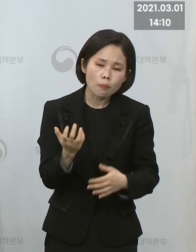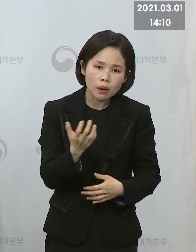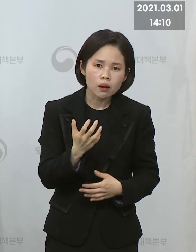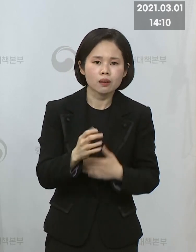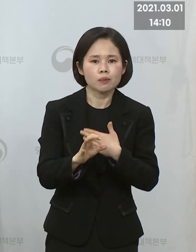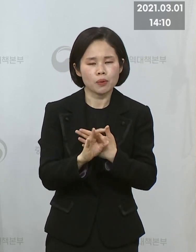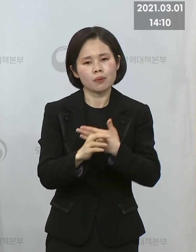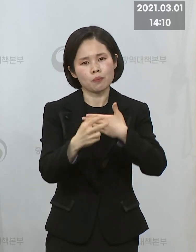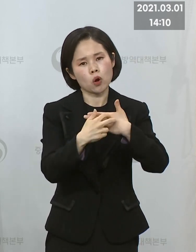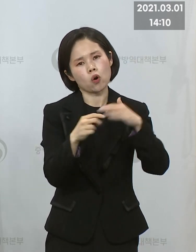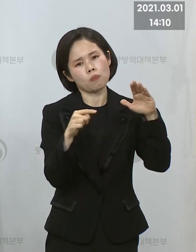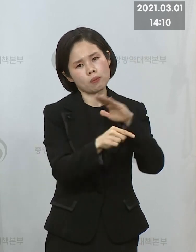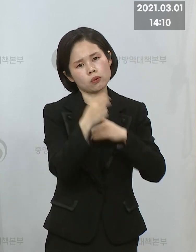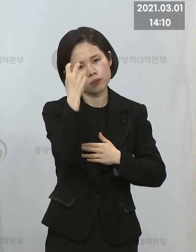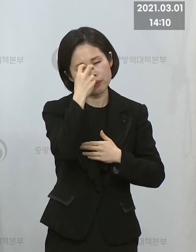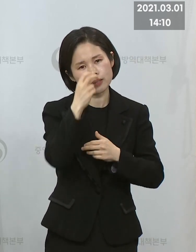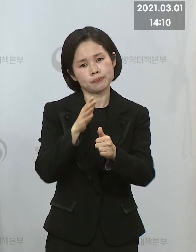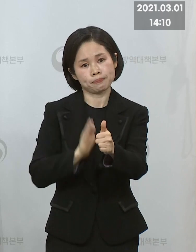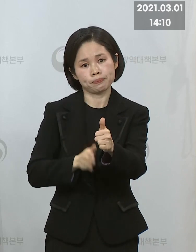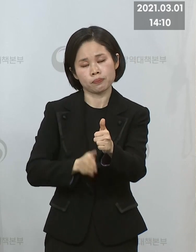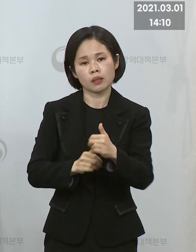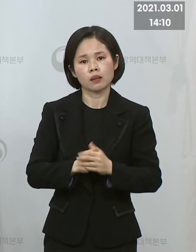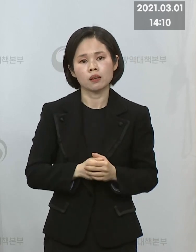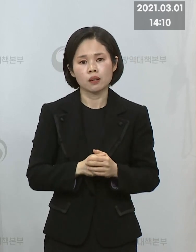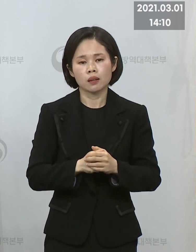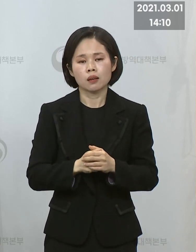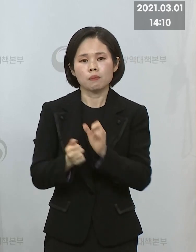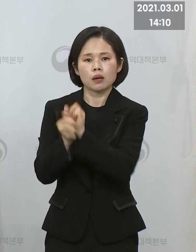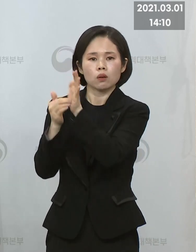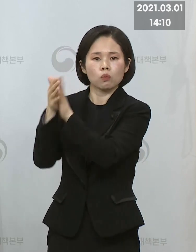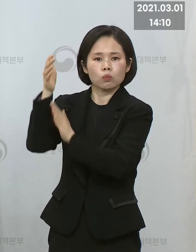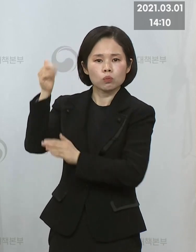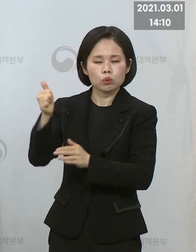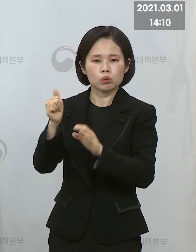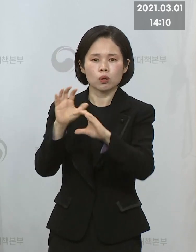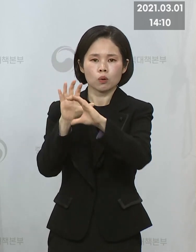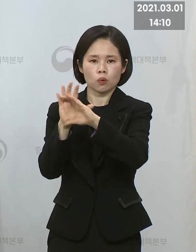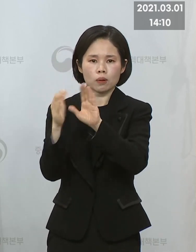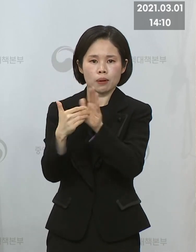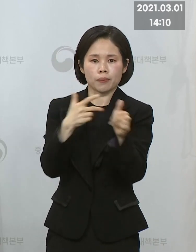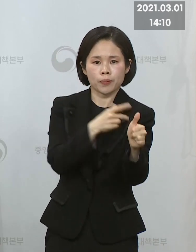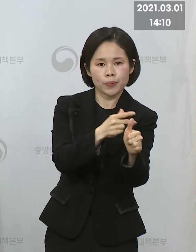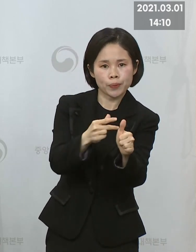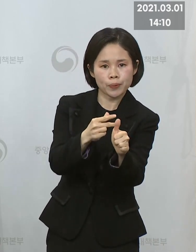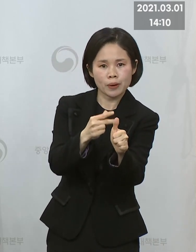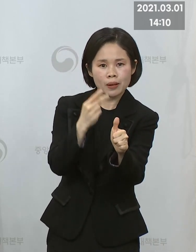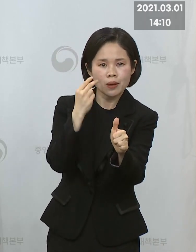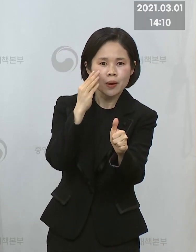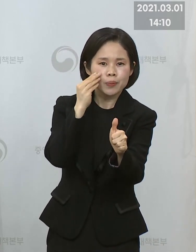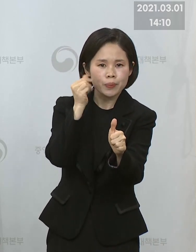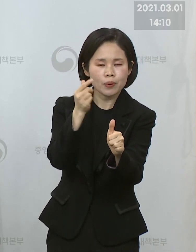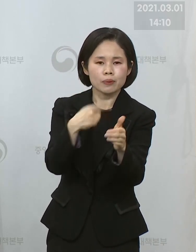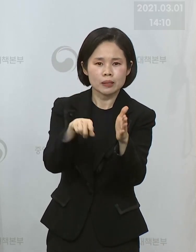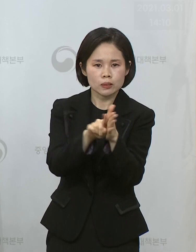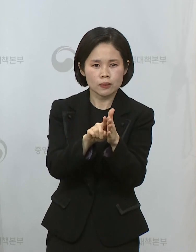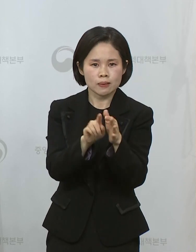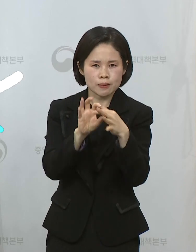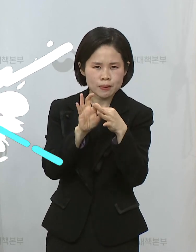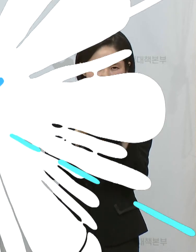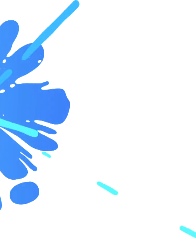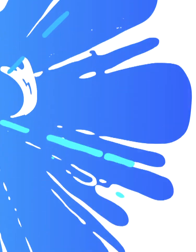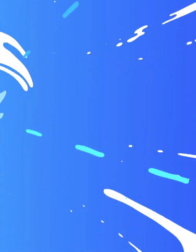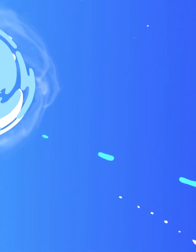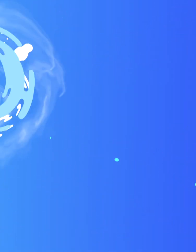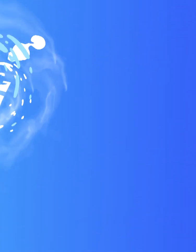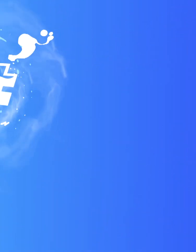필요하겠습니다. 방역당국은 코로나19 예방접종이 차질 없이 진행될 수 있도록 세심하게 관리를 하도록 하겠습니다.